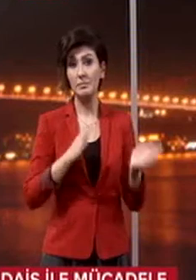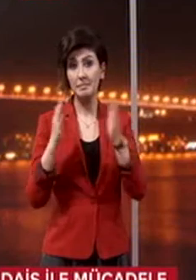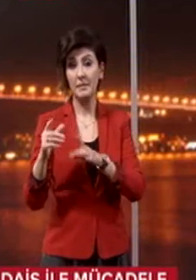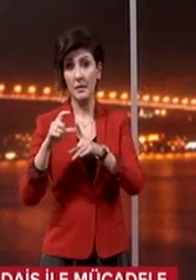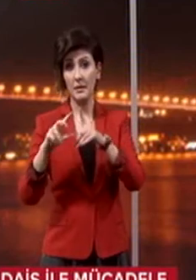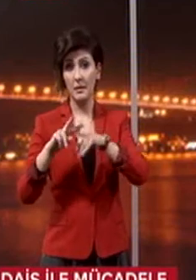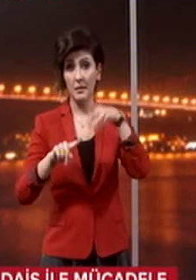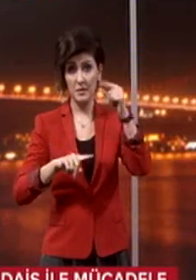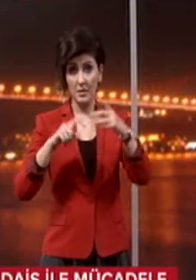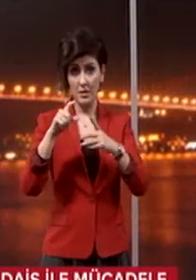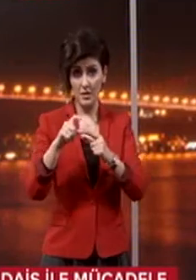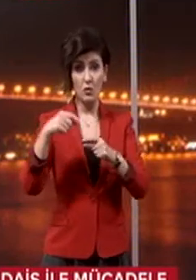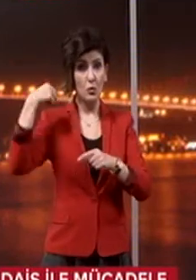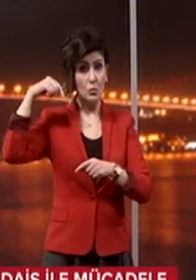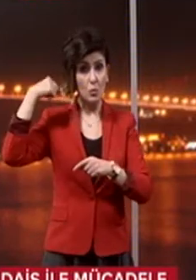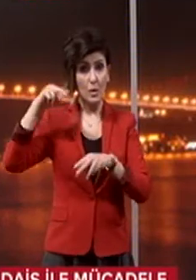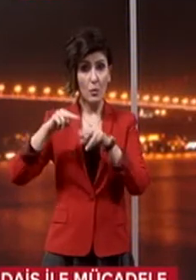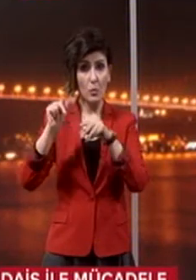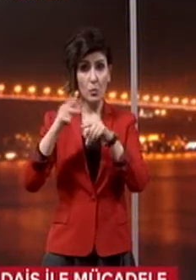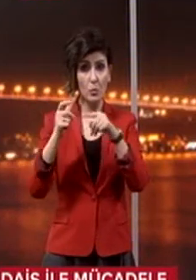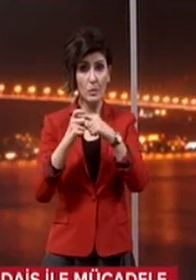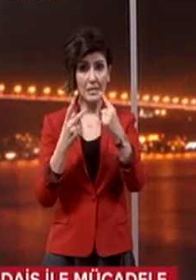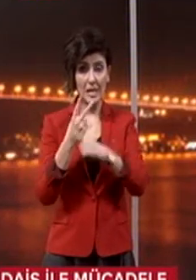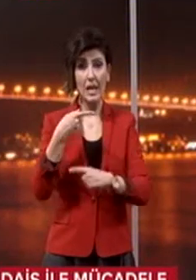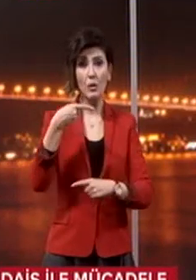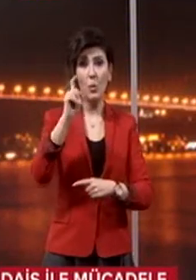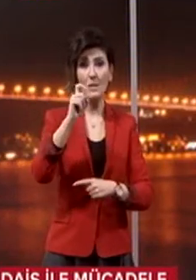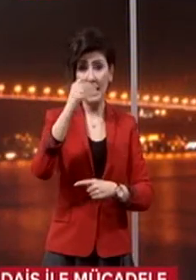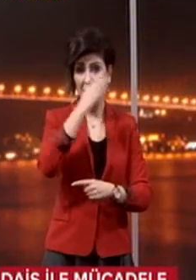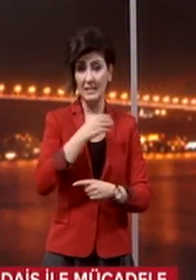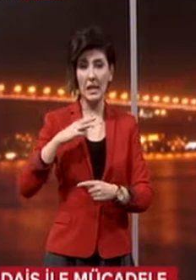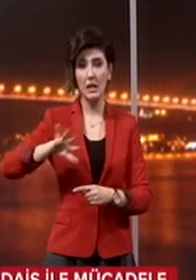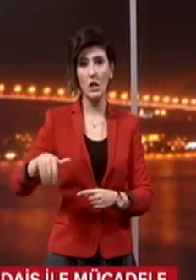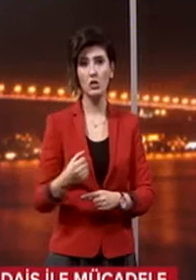Öte yandan DAEŞ'in Suriye'nin kuzeyinde en az 90 Hristiyan'ı kaçırdığı bildirildi.